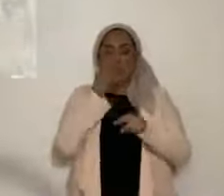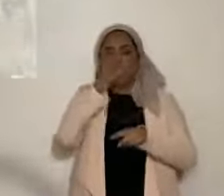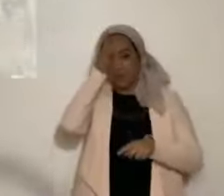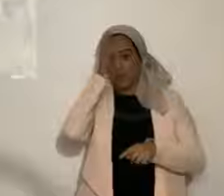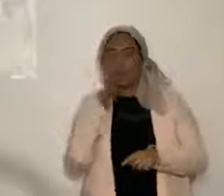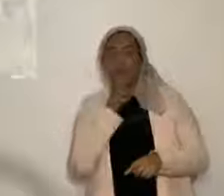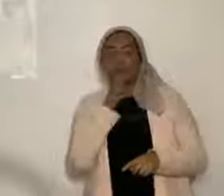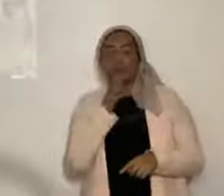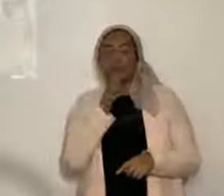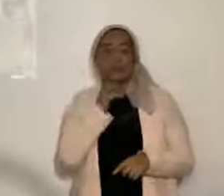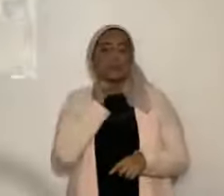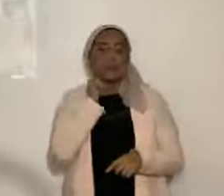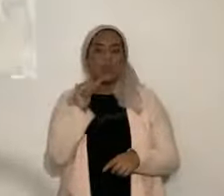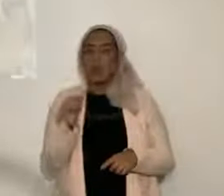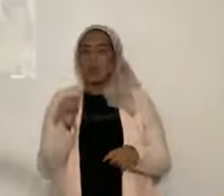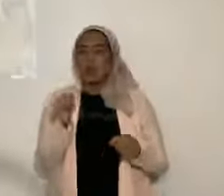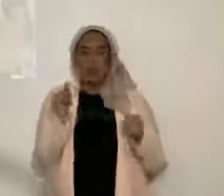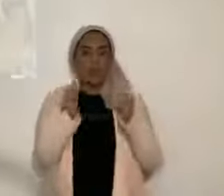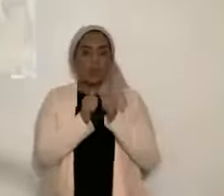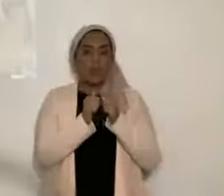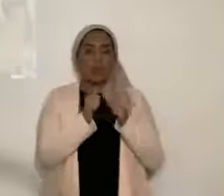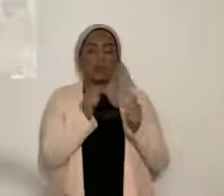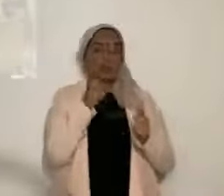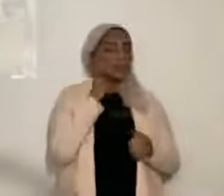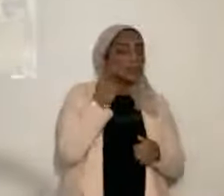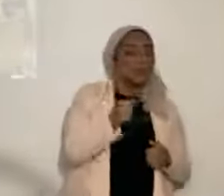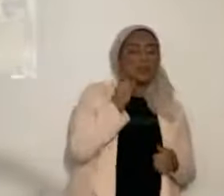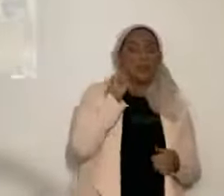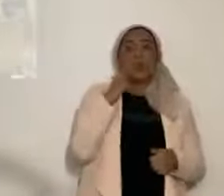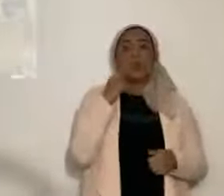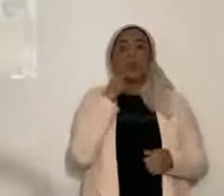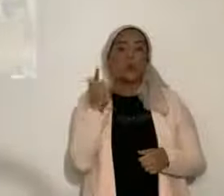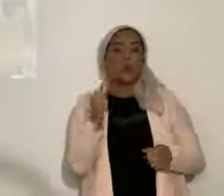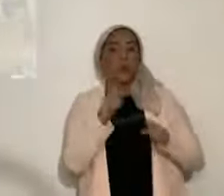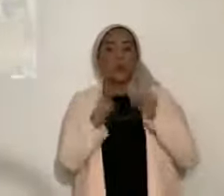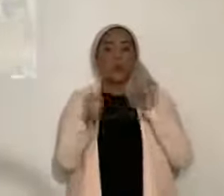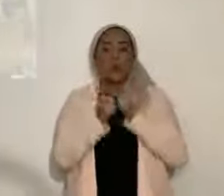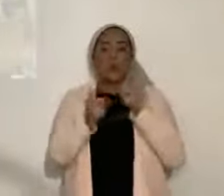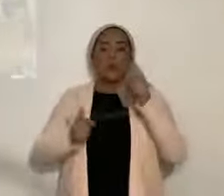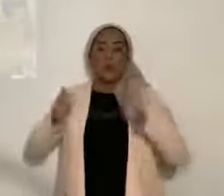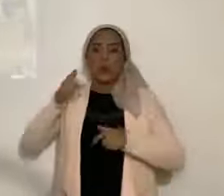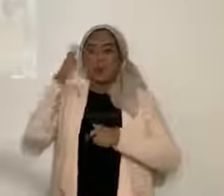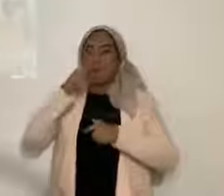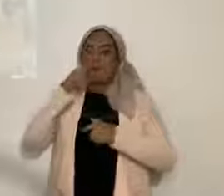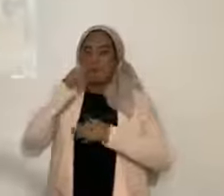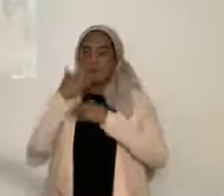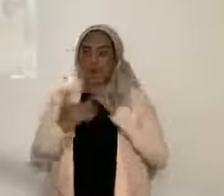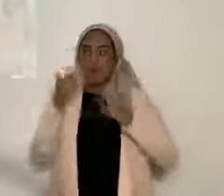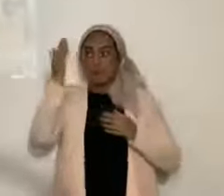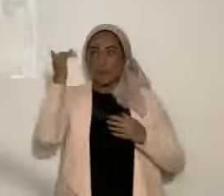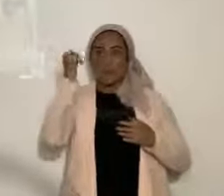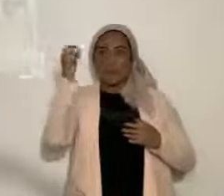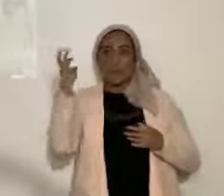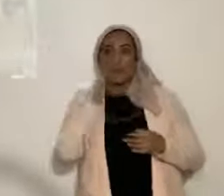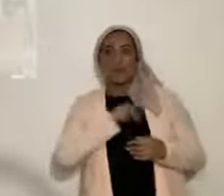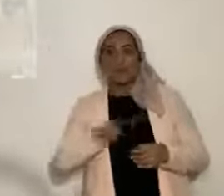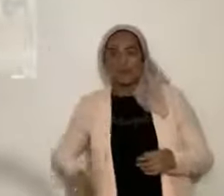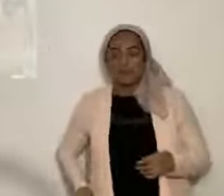padres, no con cosas corruptibles como oro o plata, sino con la grande y preciosa de Yahshua Mashiach, como de un cordero sin mancha y